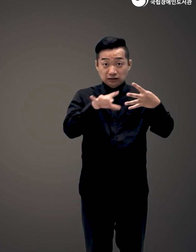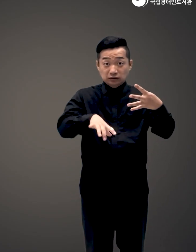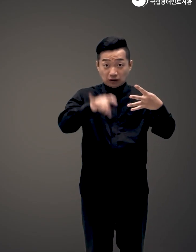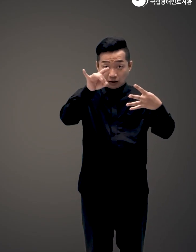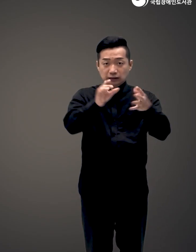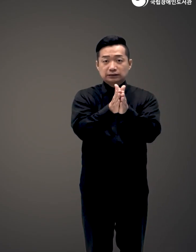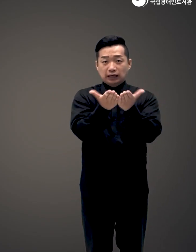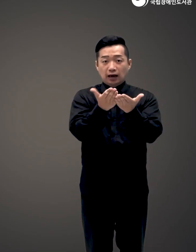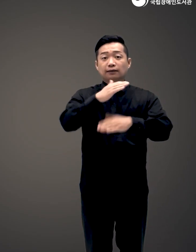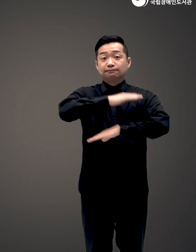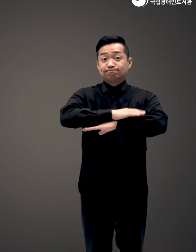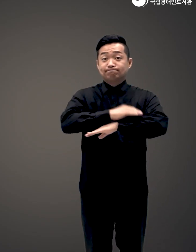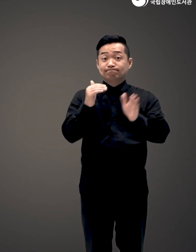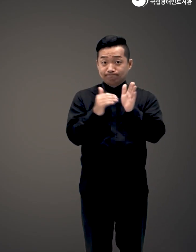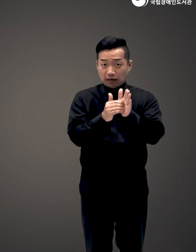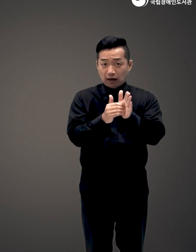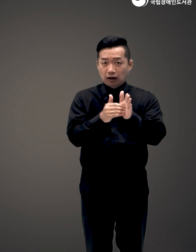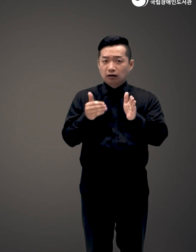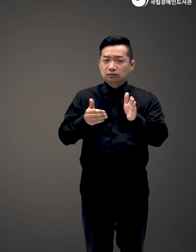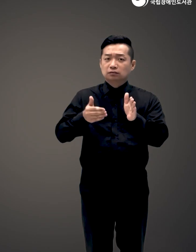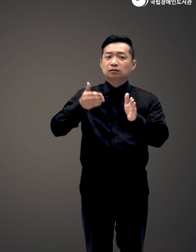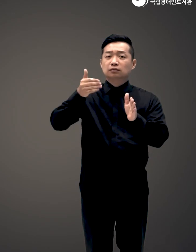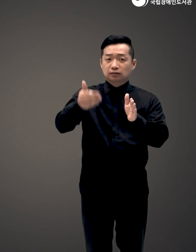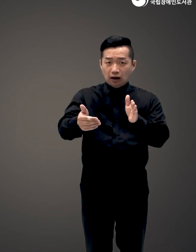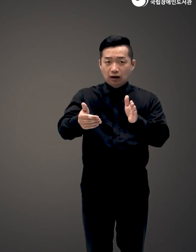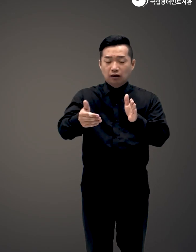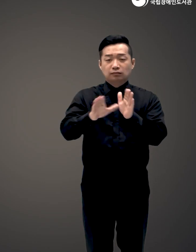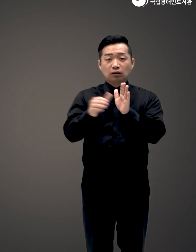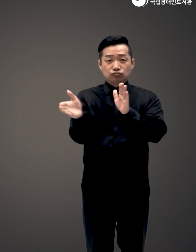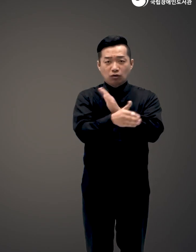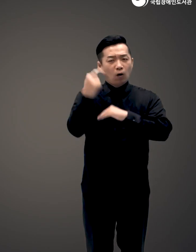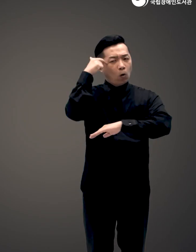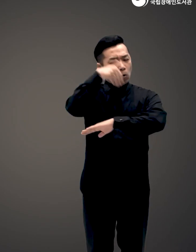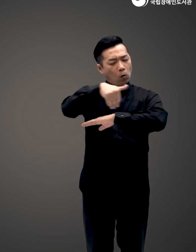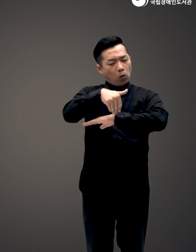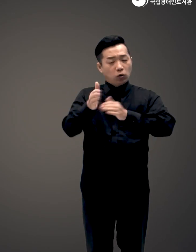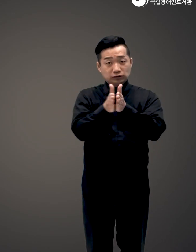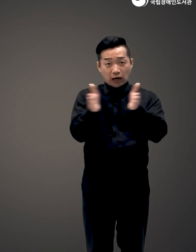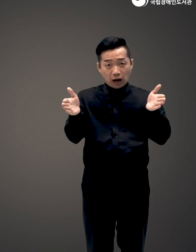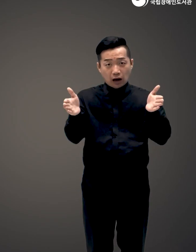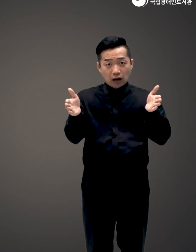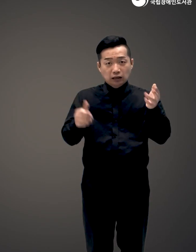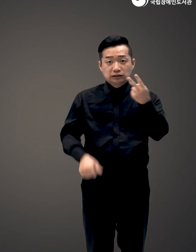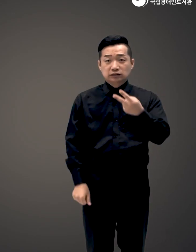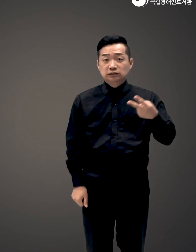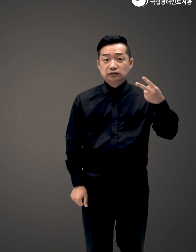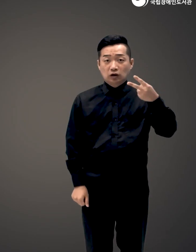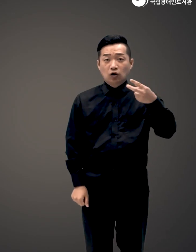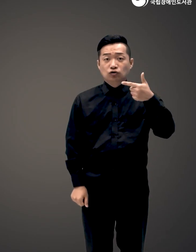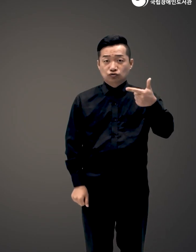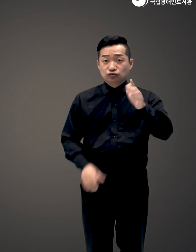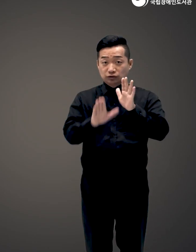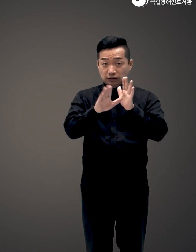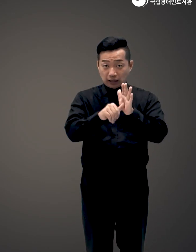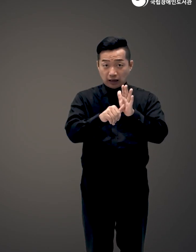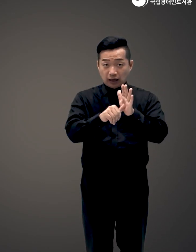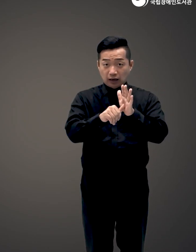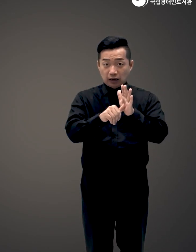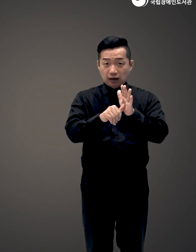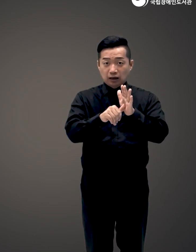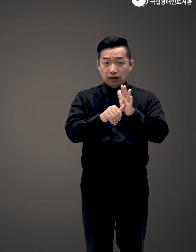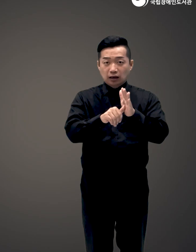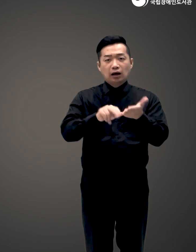2004년도에 첫 책을 내고요. 그 다음에 그때부터 이제 구상에 들어가서